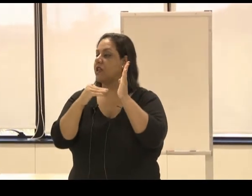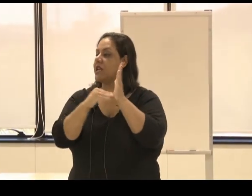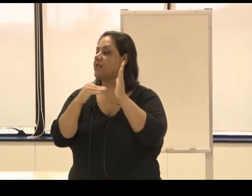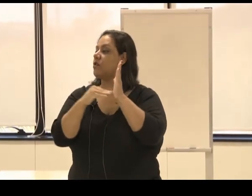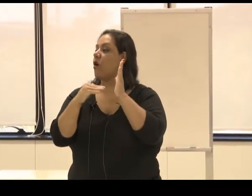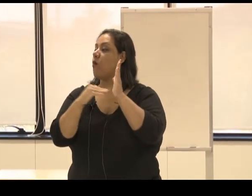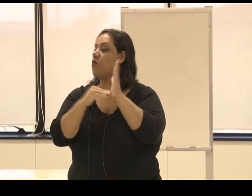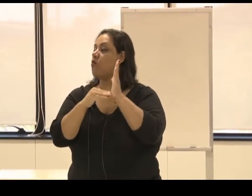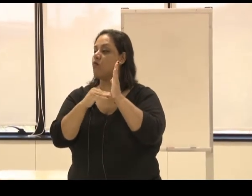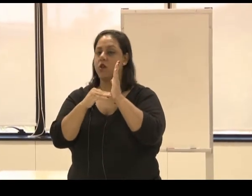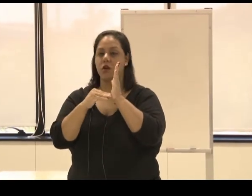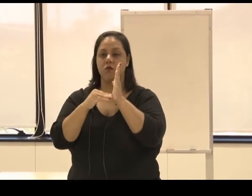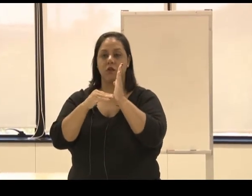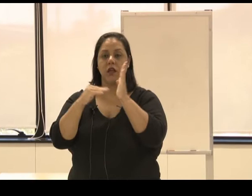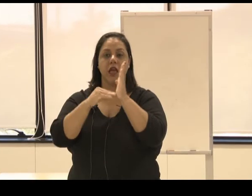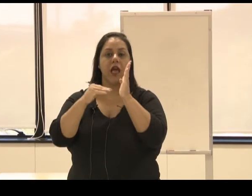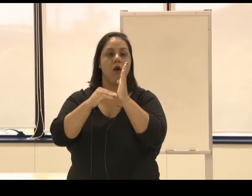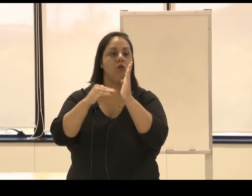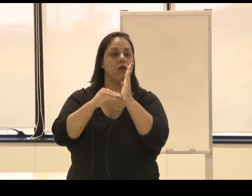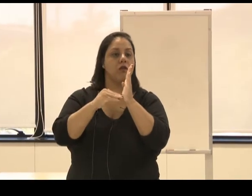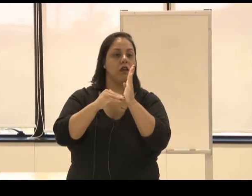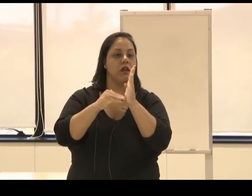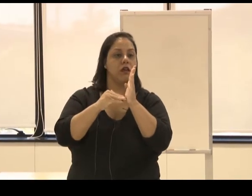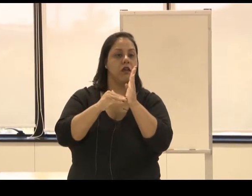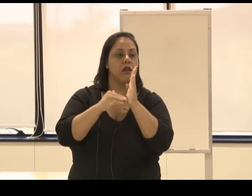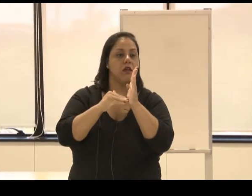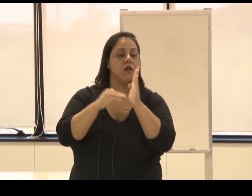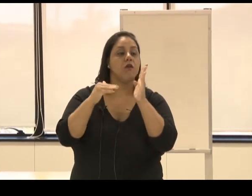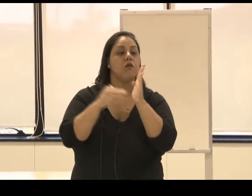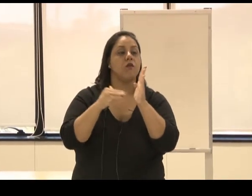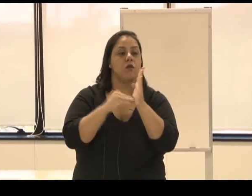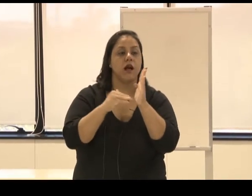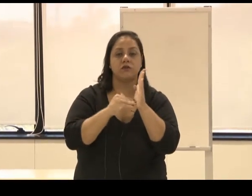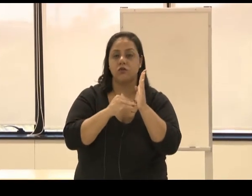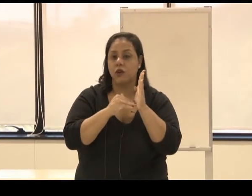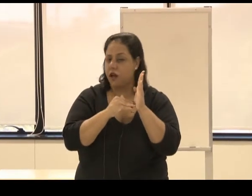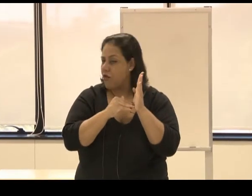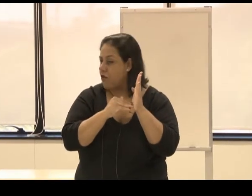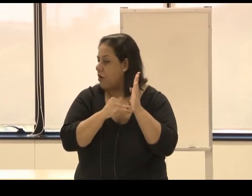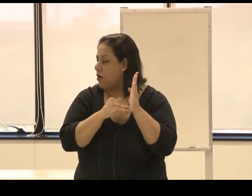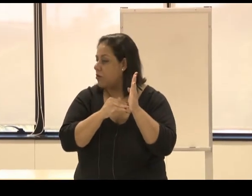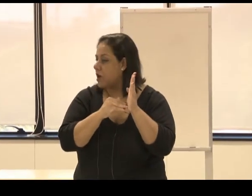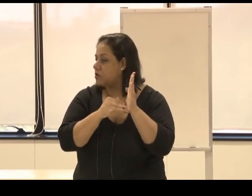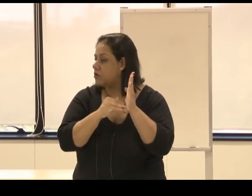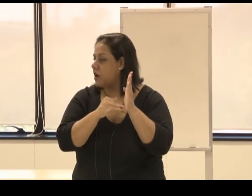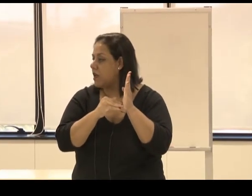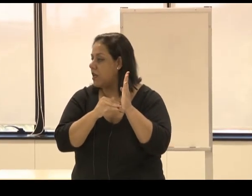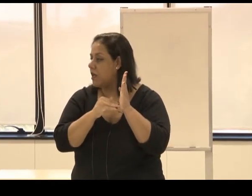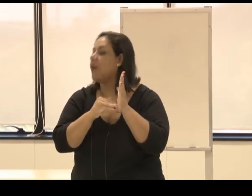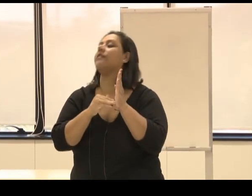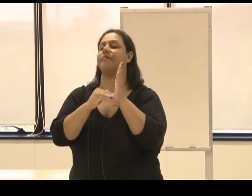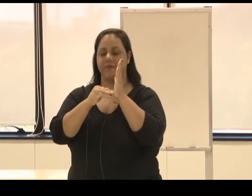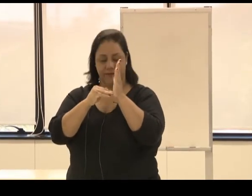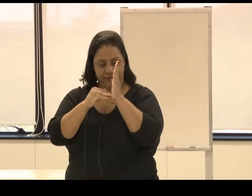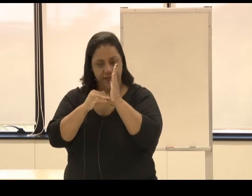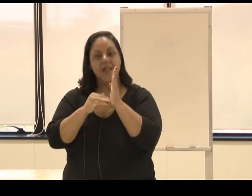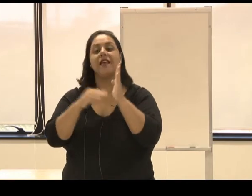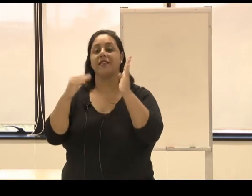é só um único. Quem é o único aqui? O caçula. Eu falei o nome do caçula? Então,